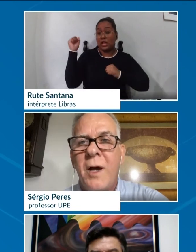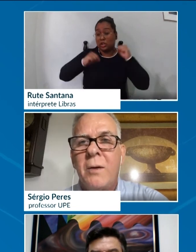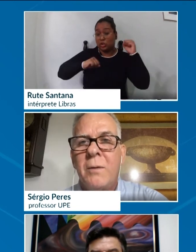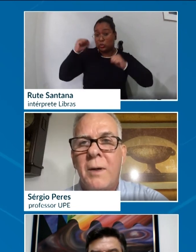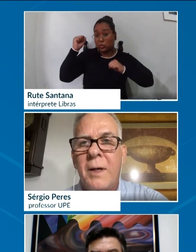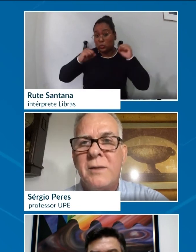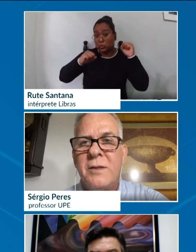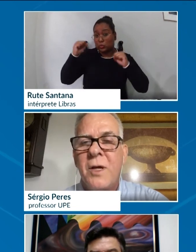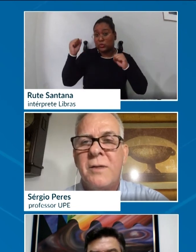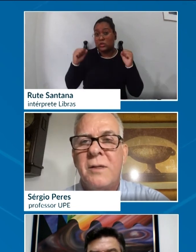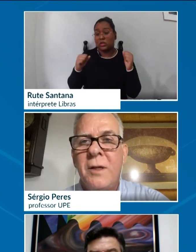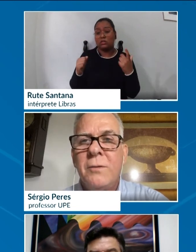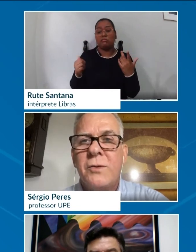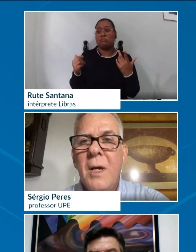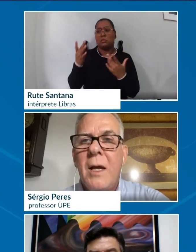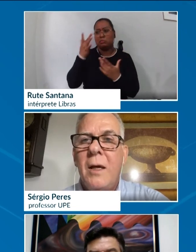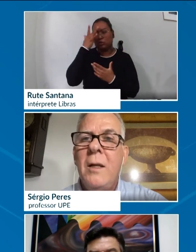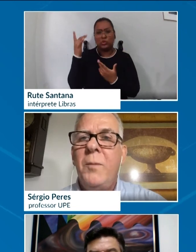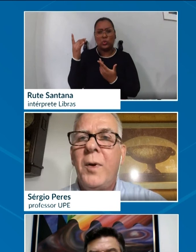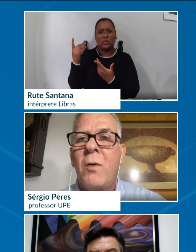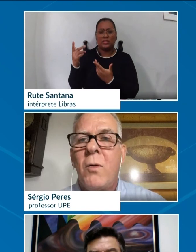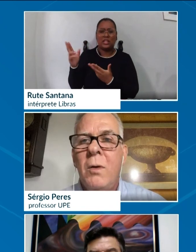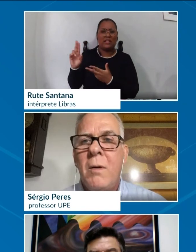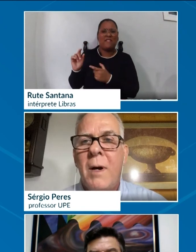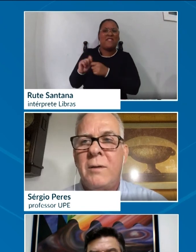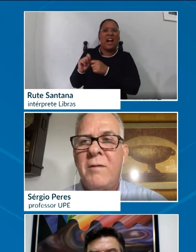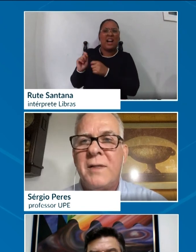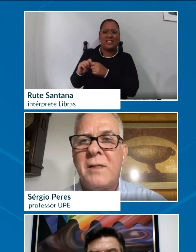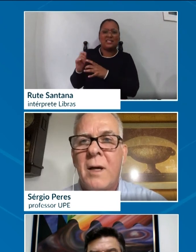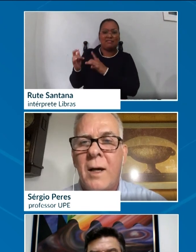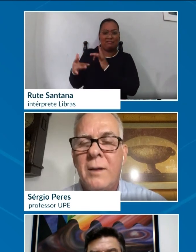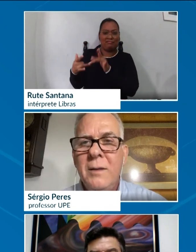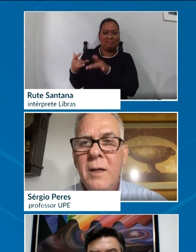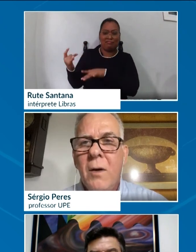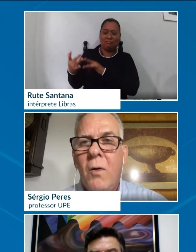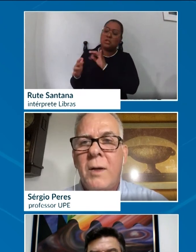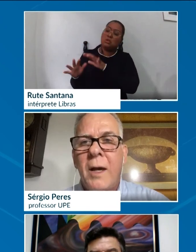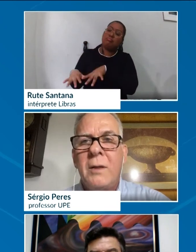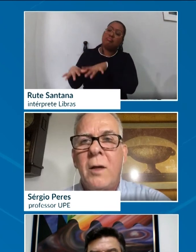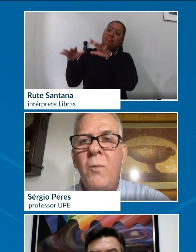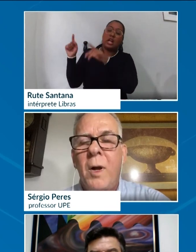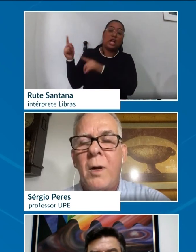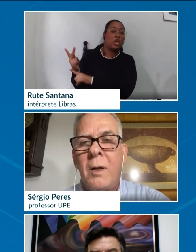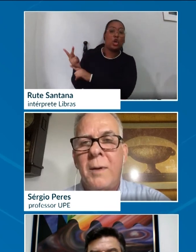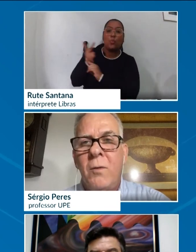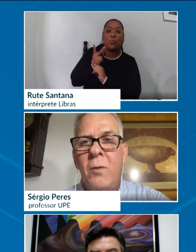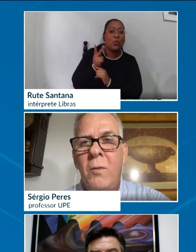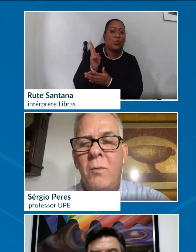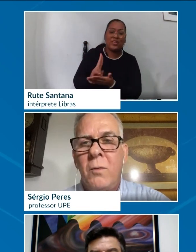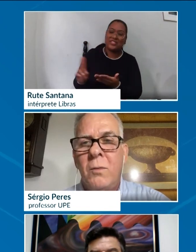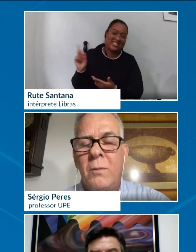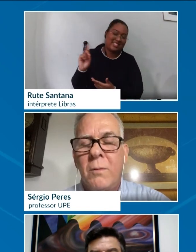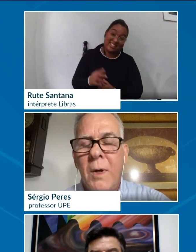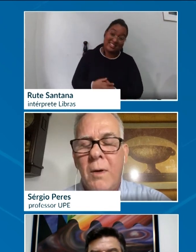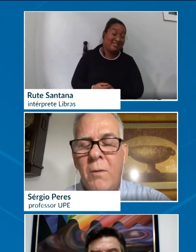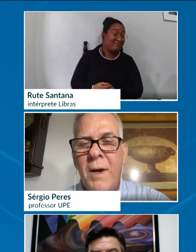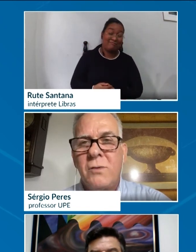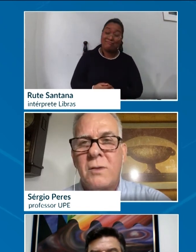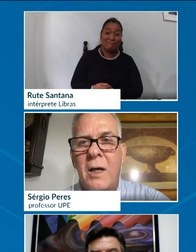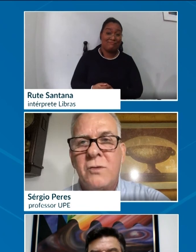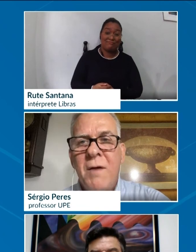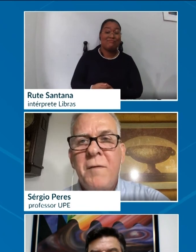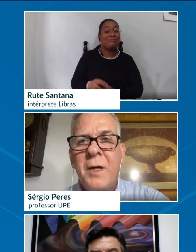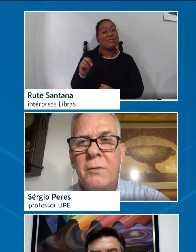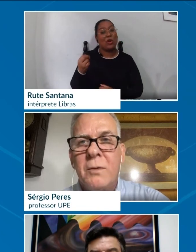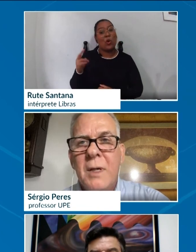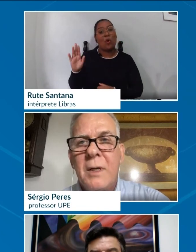que geram esses resíduos, eles não procuram a universidade ou querem ter um programa, um